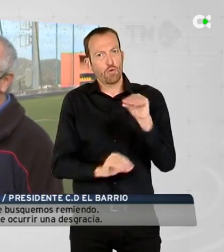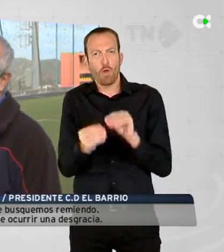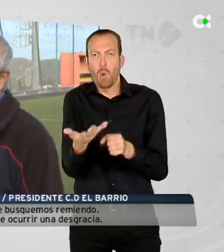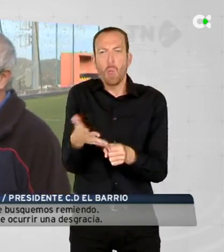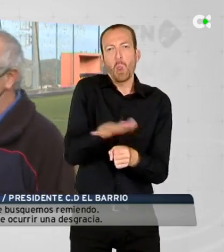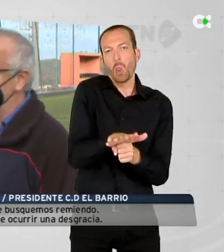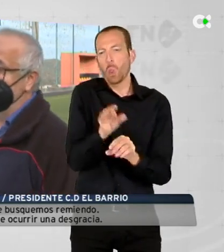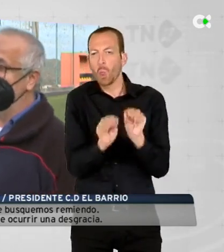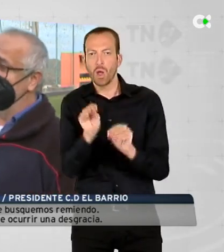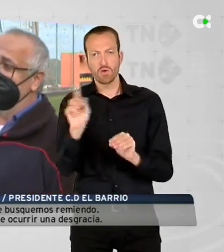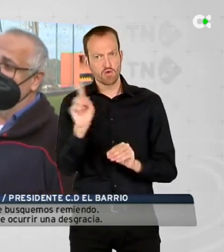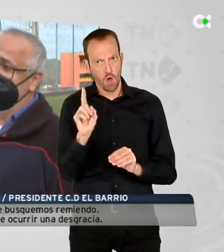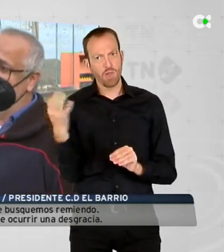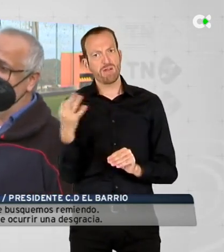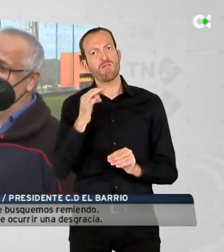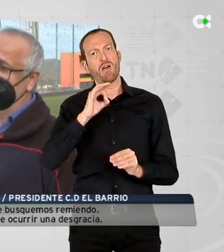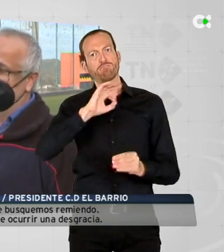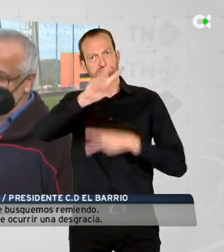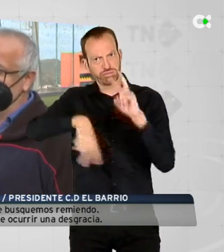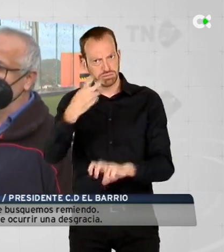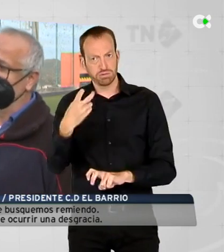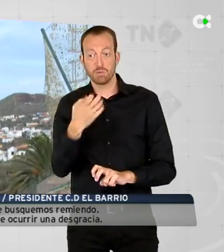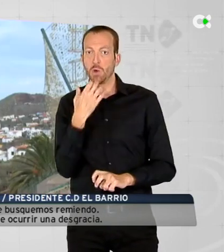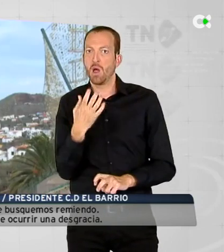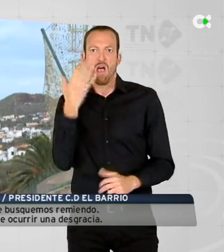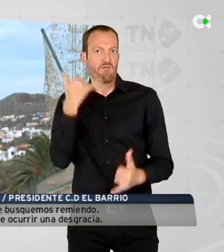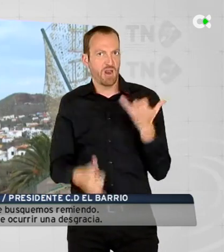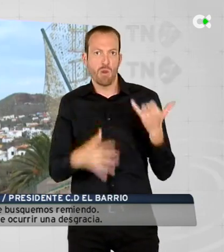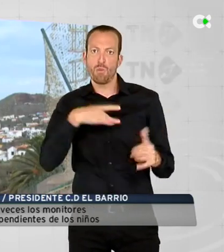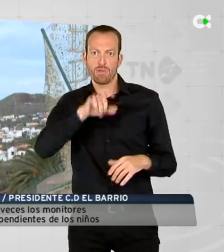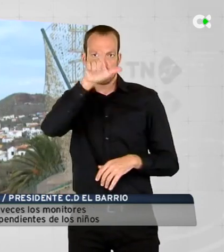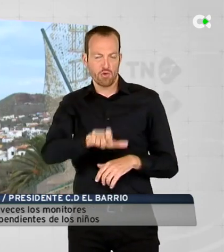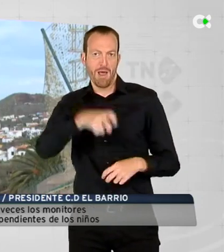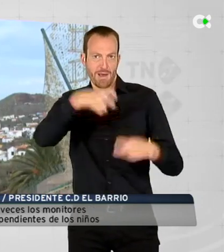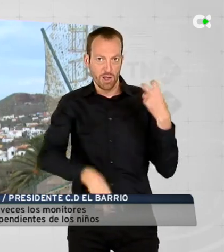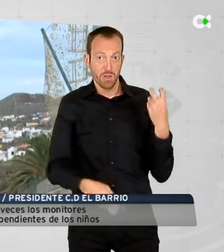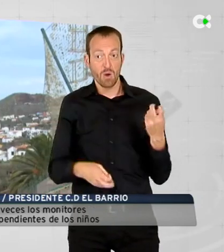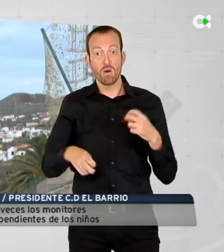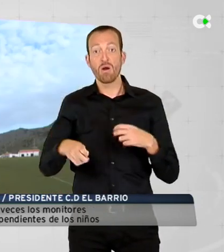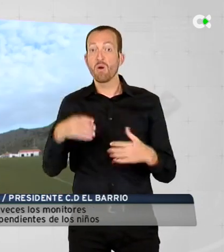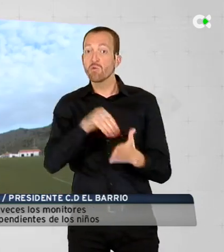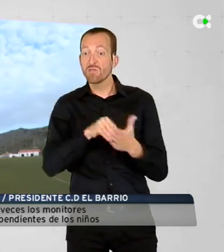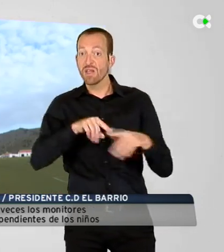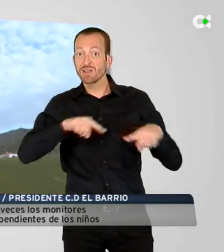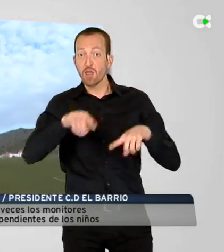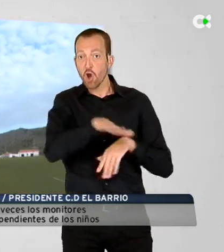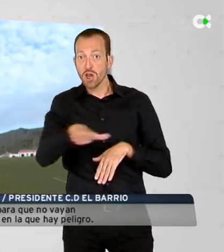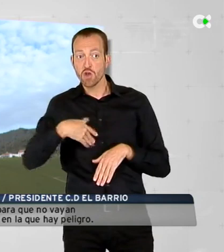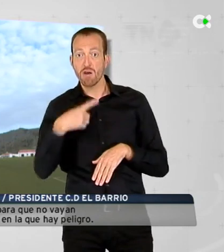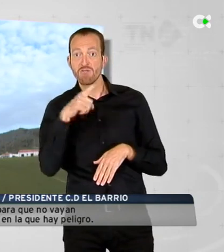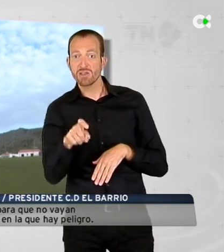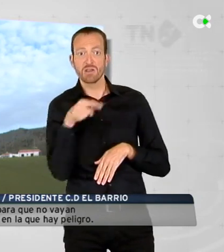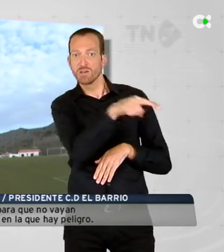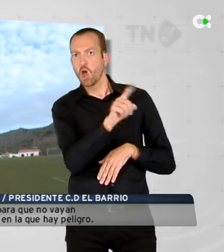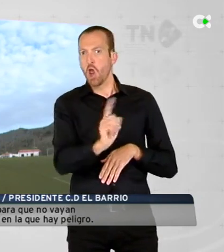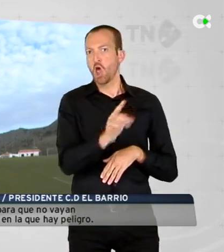remiendo, porque un remiendo, un día puede ocurrir una desgracia. Muchas veces los entrenadores están más pendientes a los niños a que no